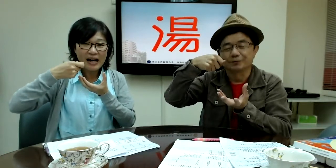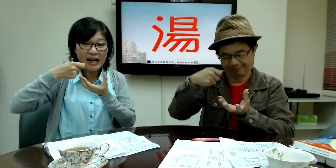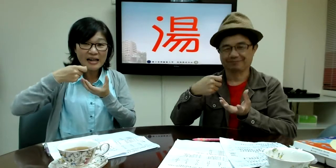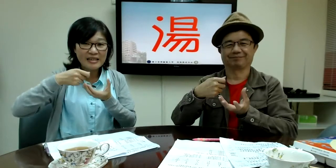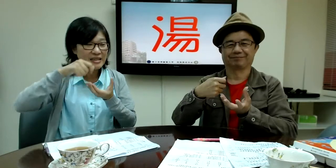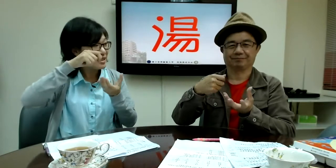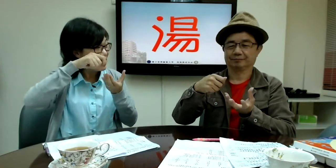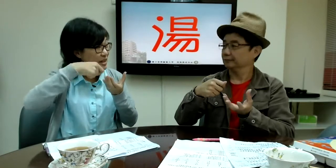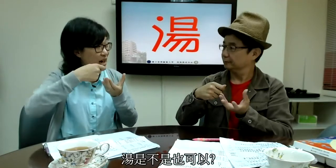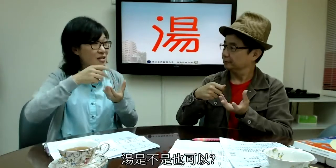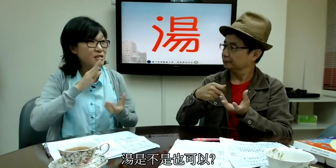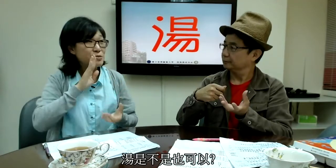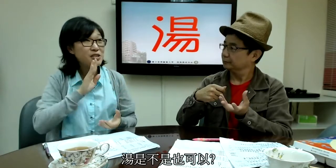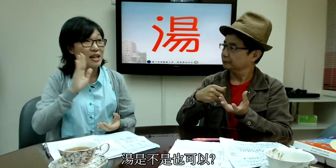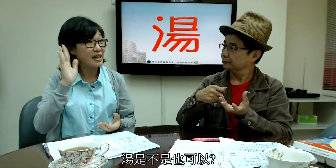汤，汤是不是也可以？